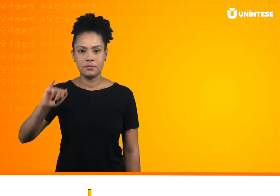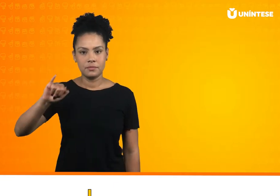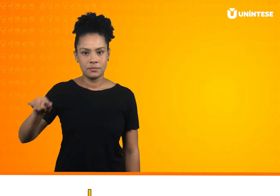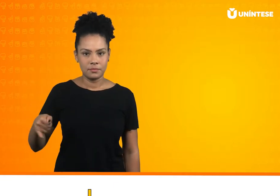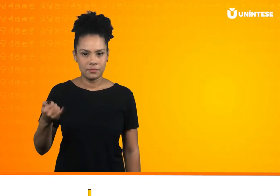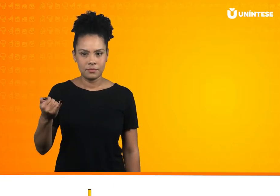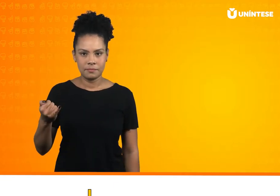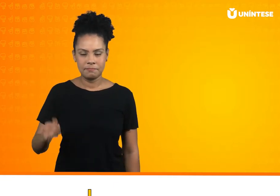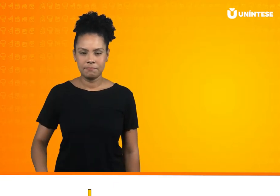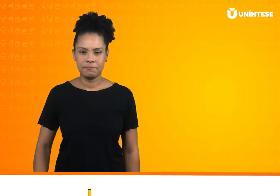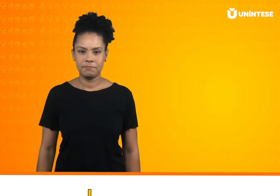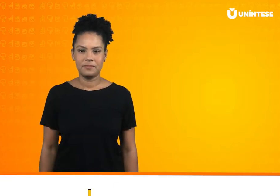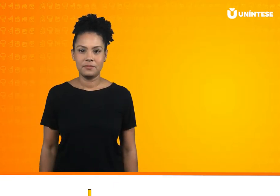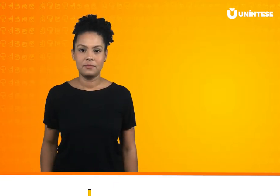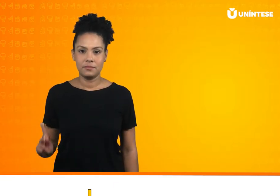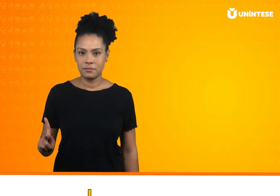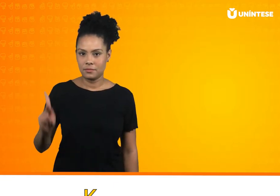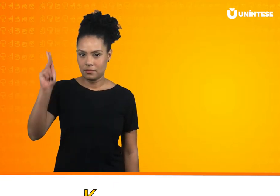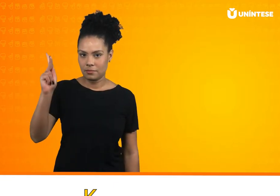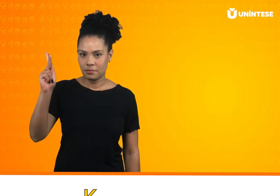J, K,